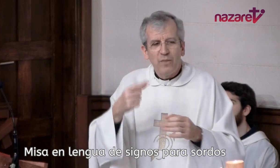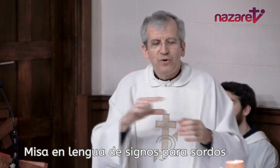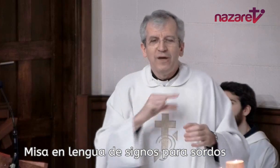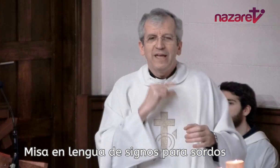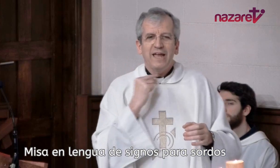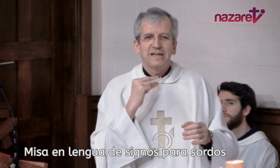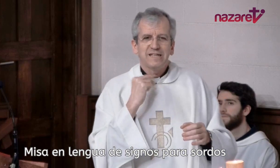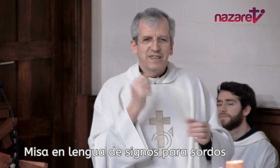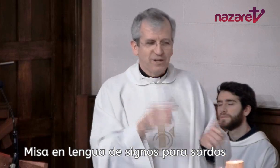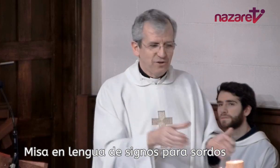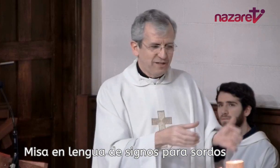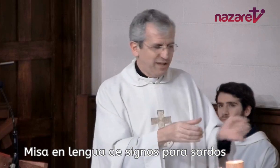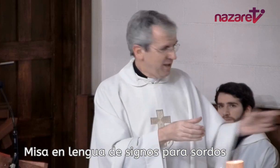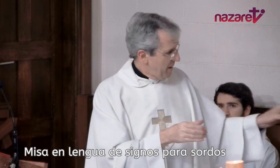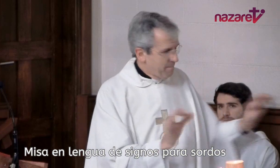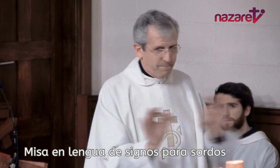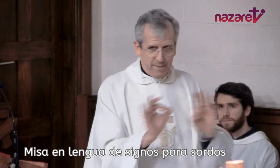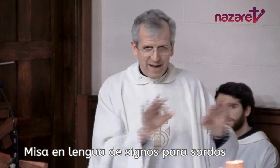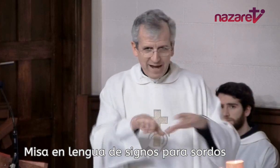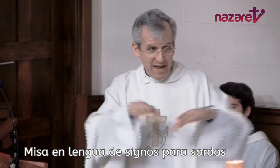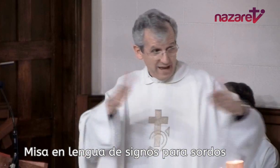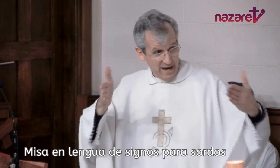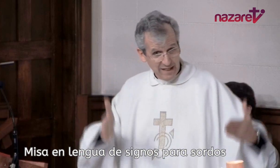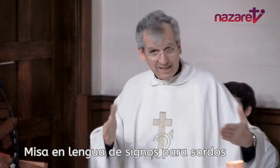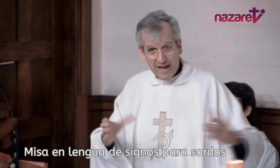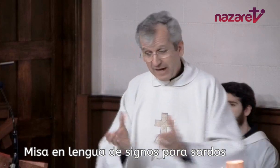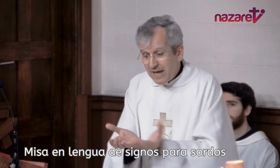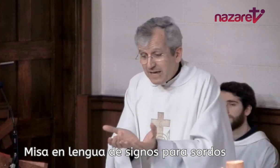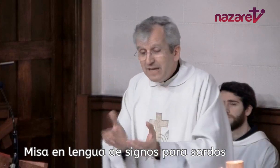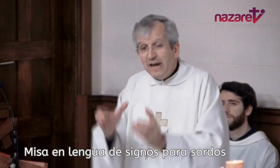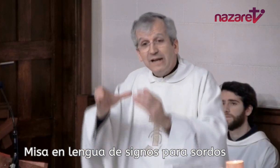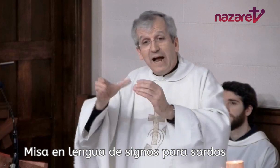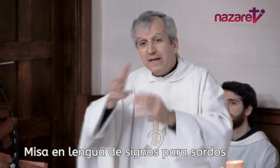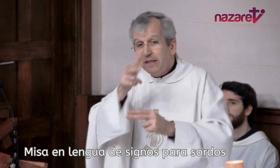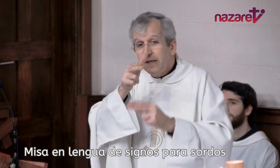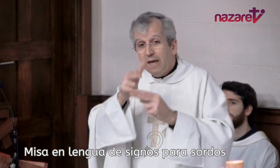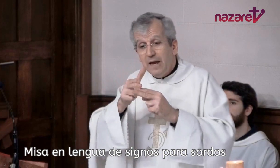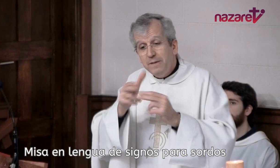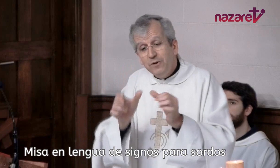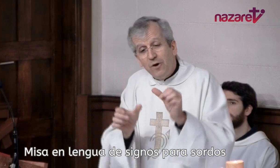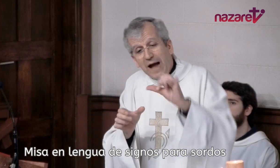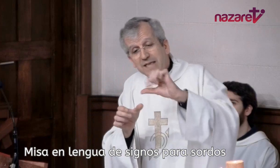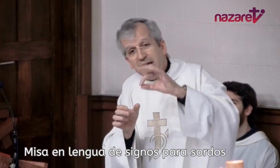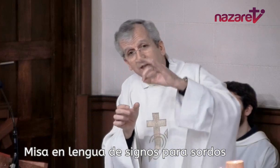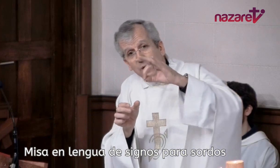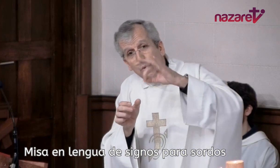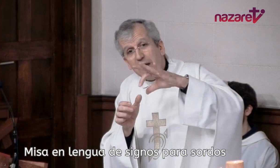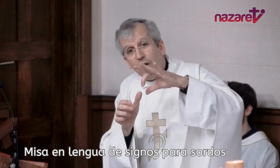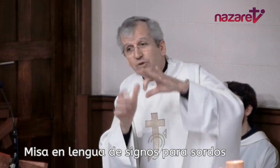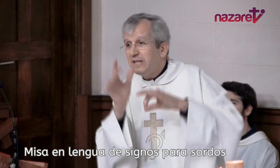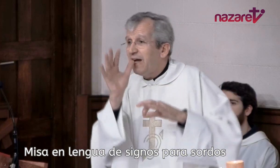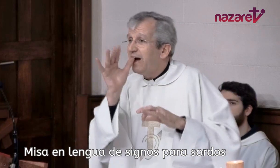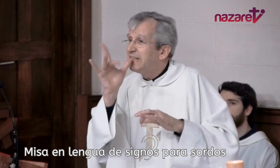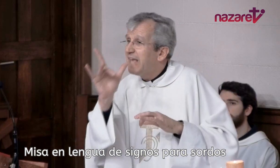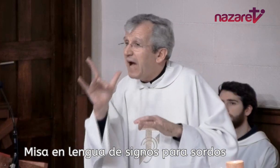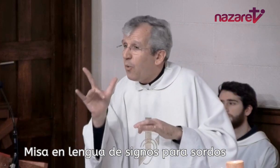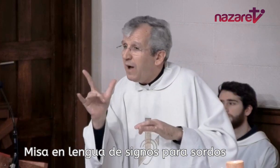cuando el sacerdote prepara el altar, y en el cáliz el vino añade una gotita de agua,